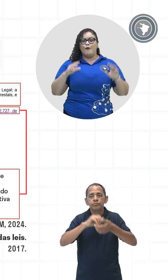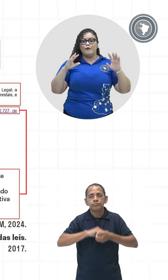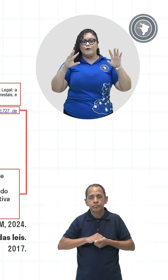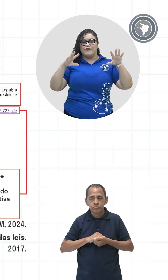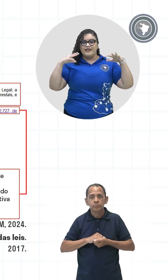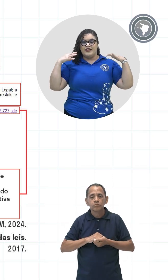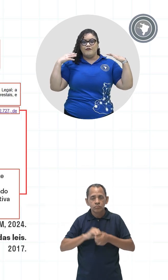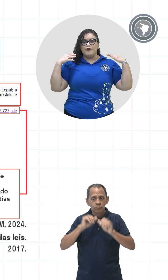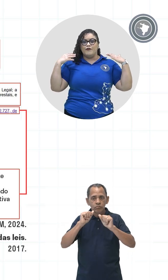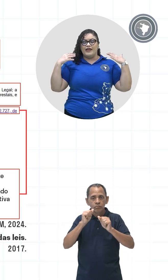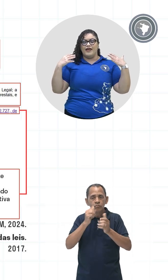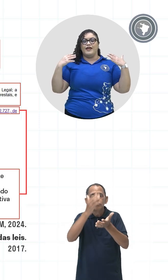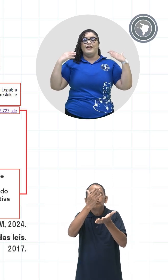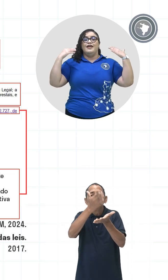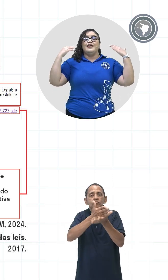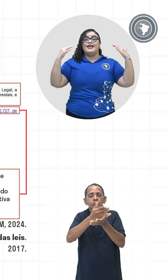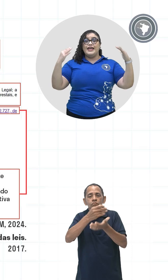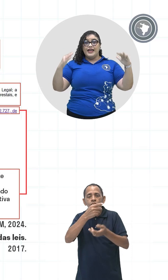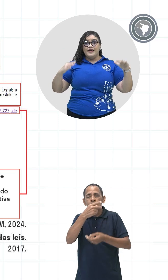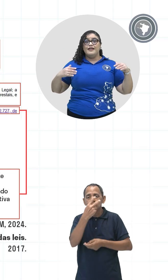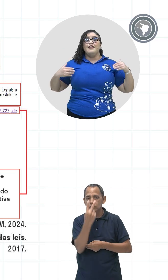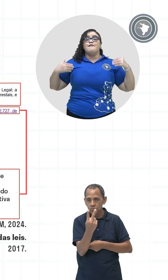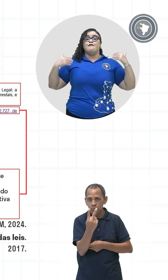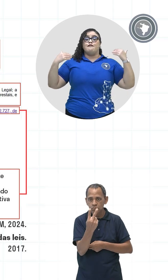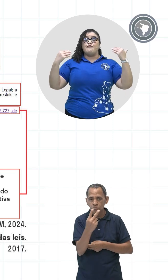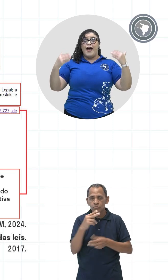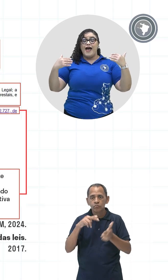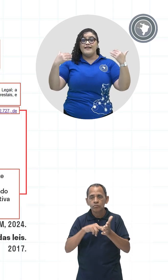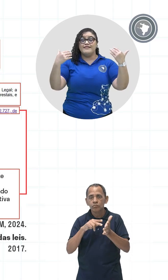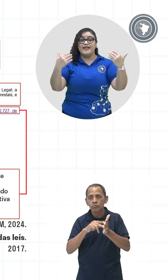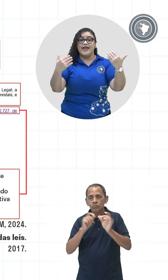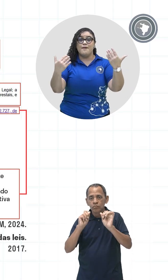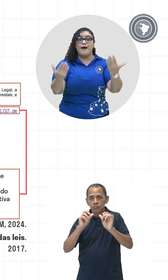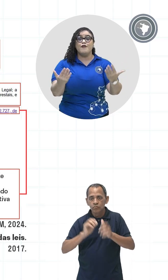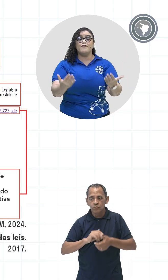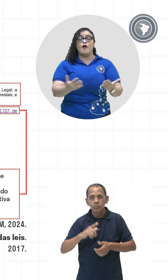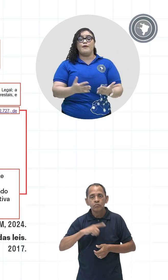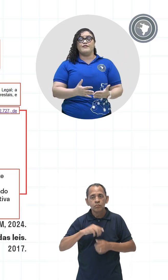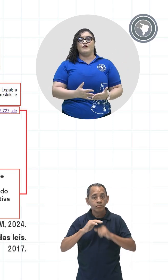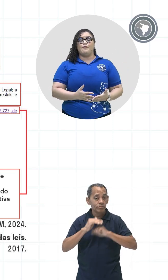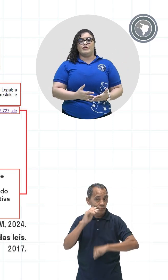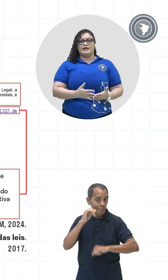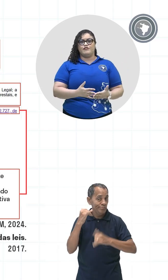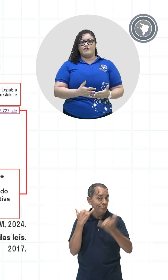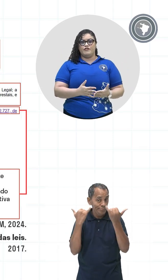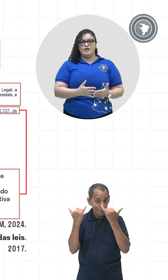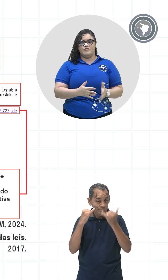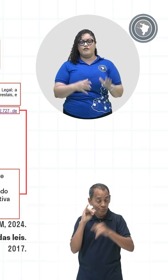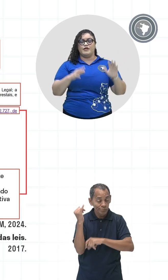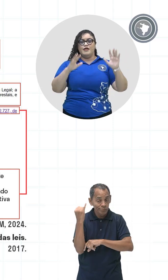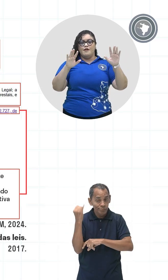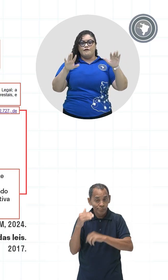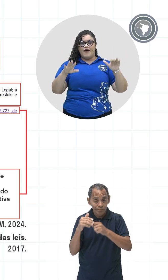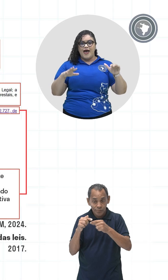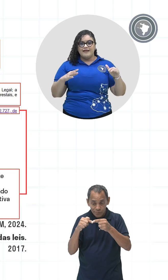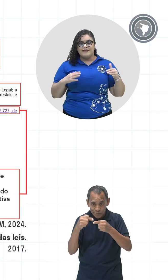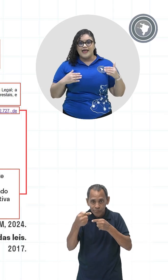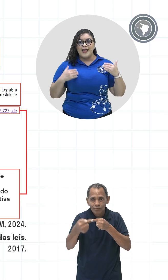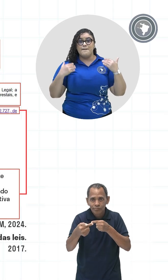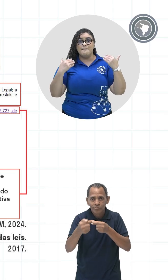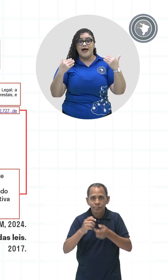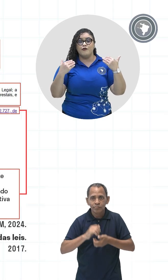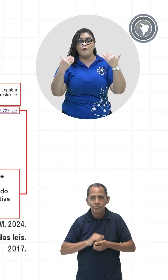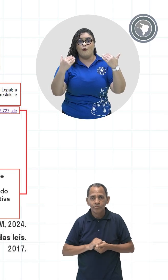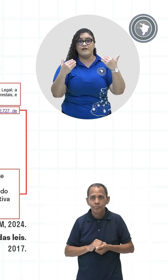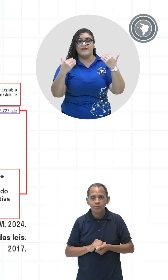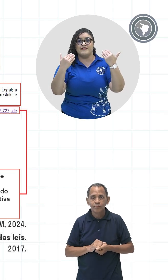2 pontos significam o quê? Que vai ter mais informação importante adiante, vai